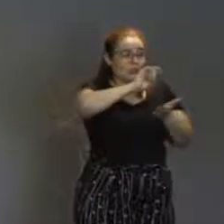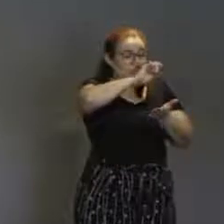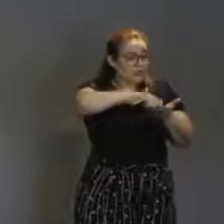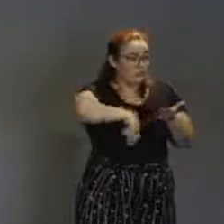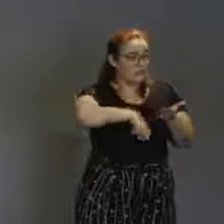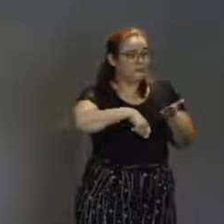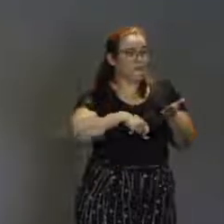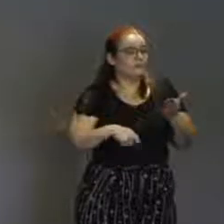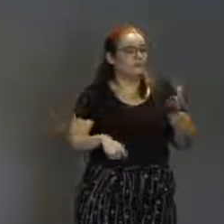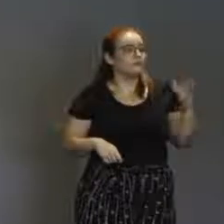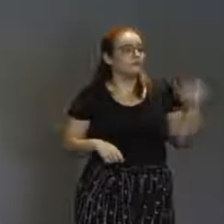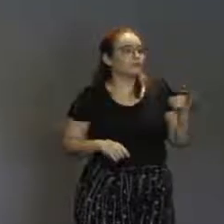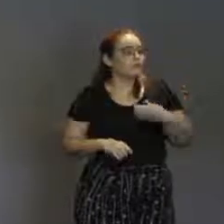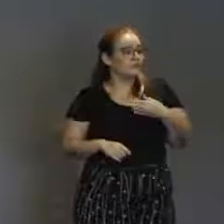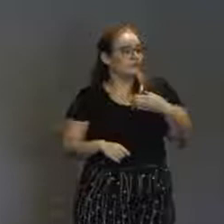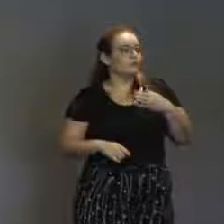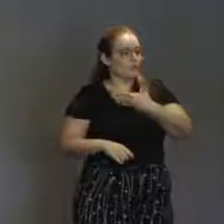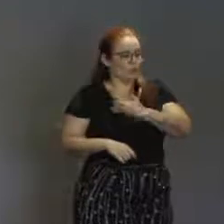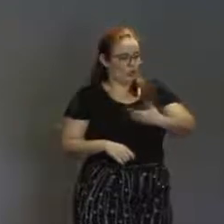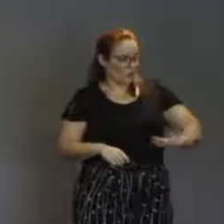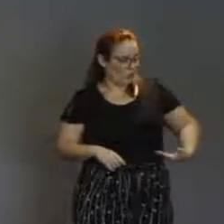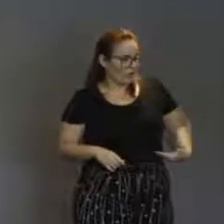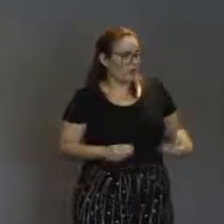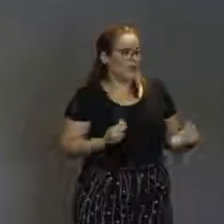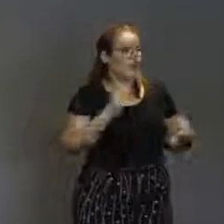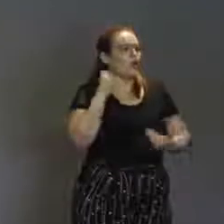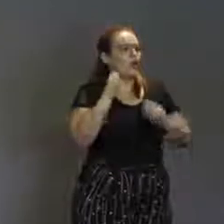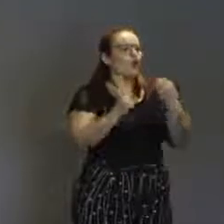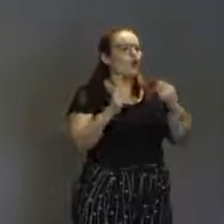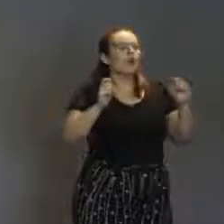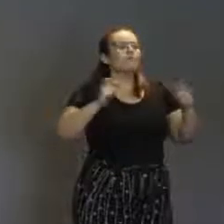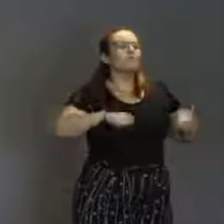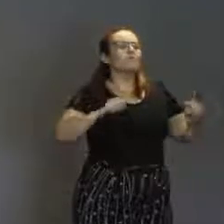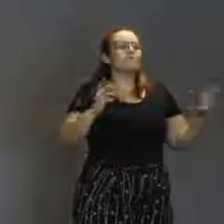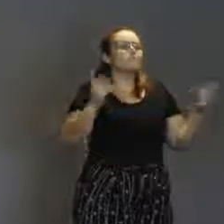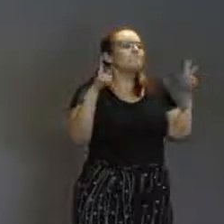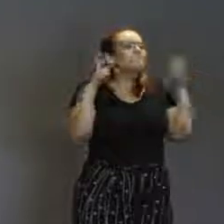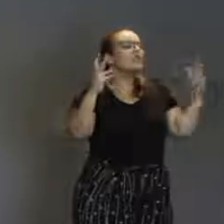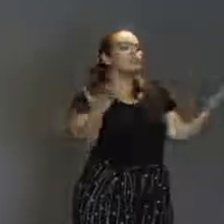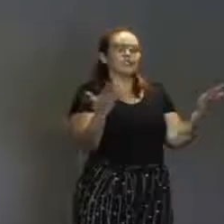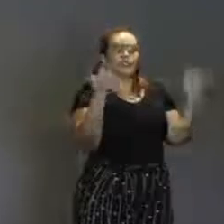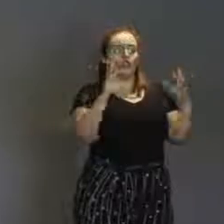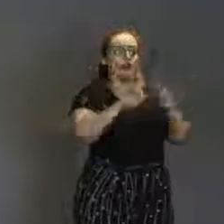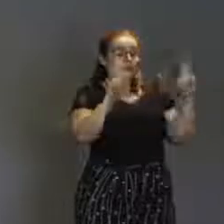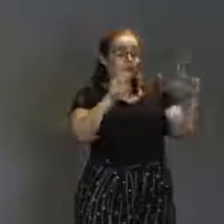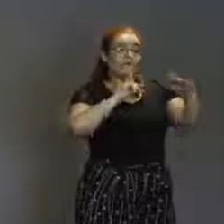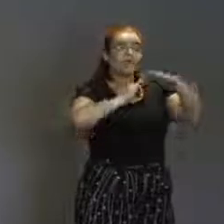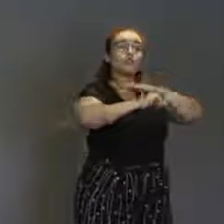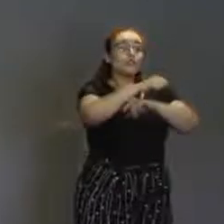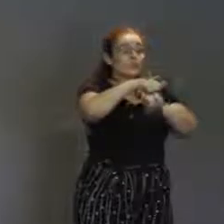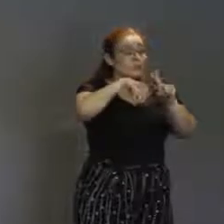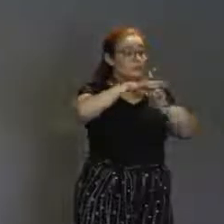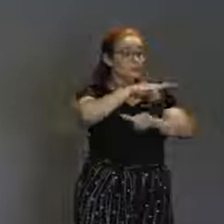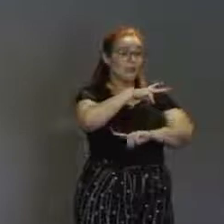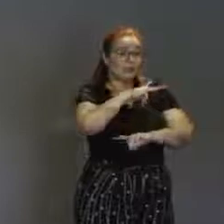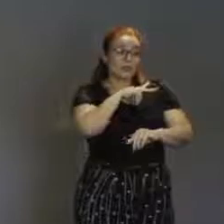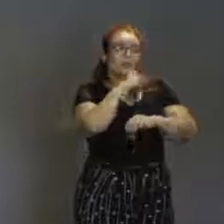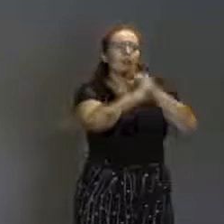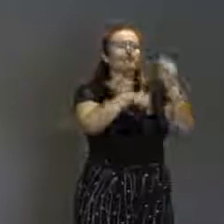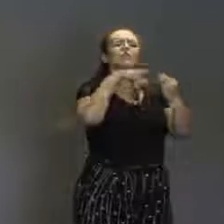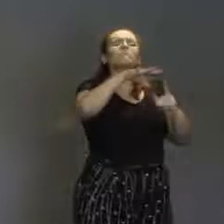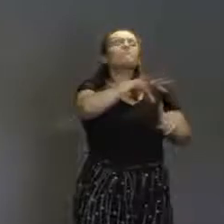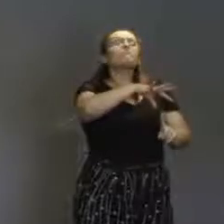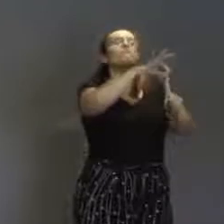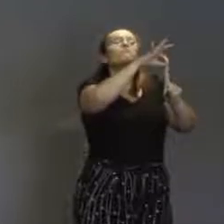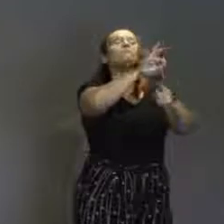inovações pelo poder público. Como que a gente diferencia, né, esse papel do investimento social privado e como ele se destaca,